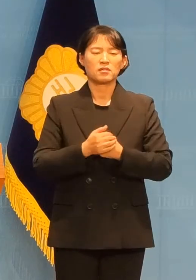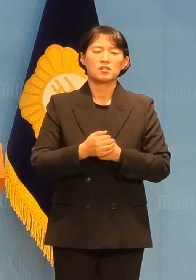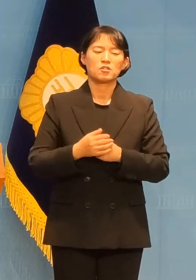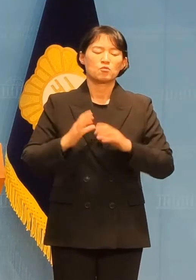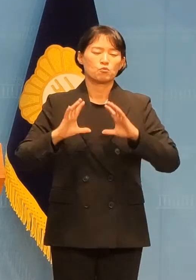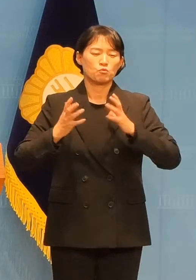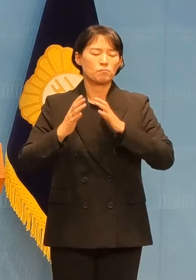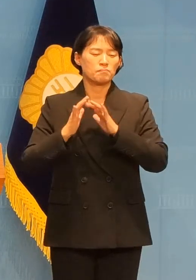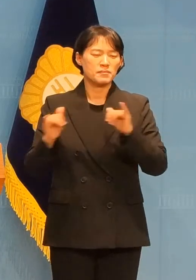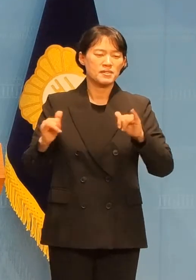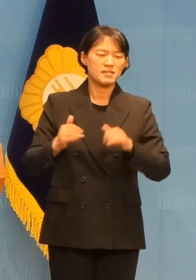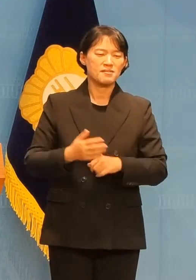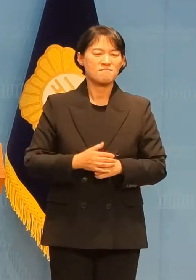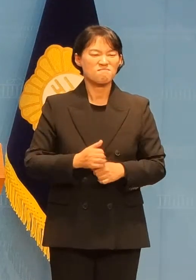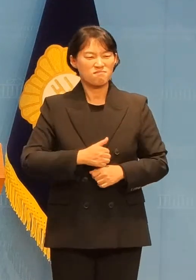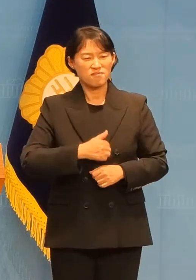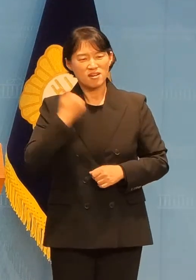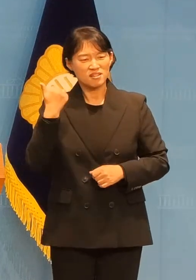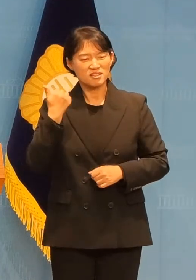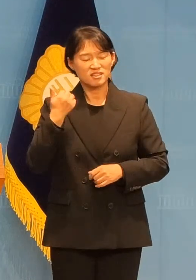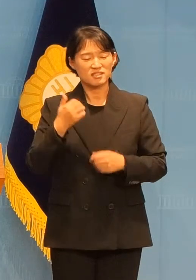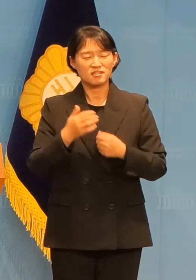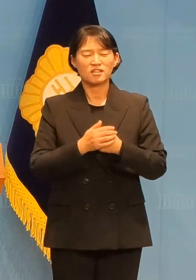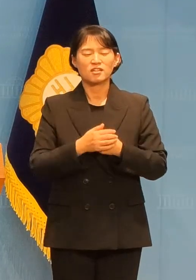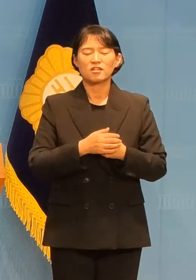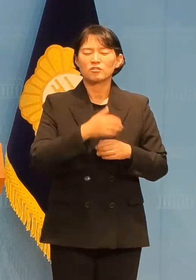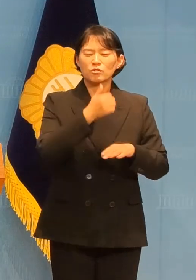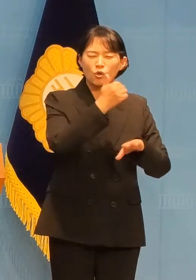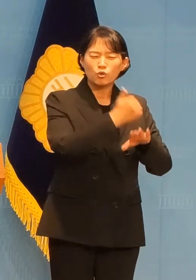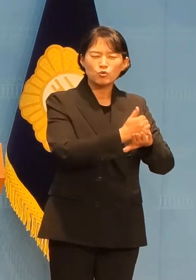일어난 민심의 화염은 결국 거대